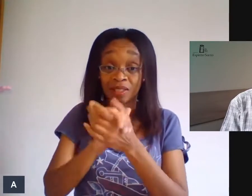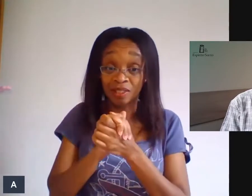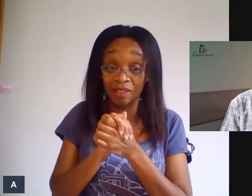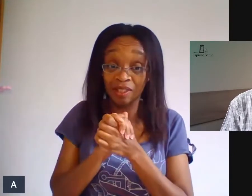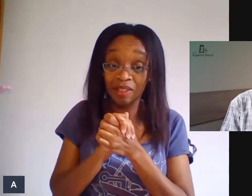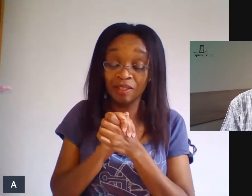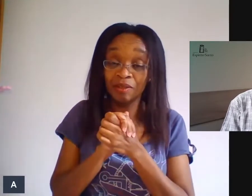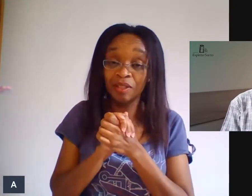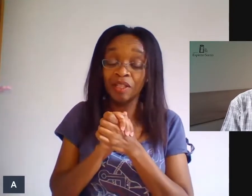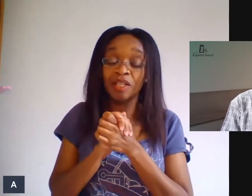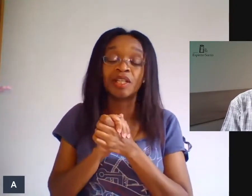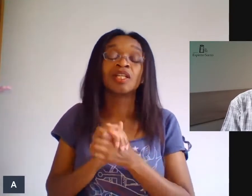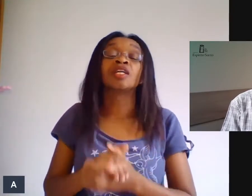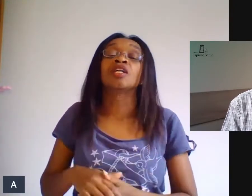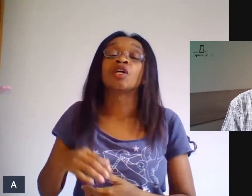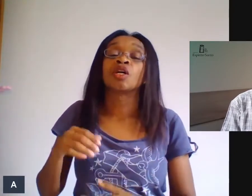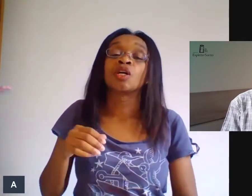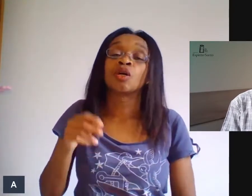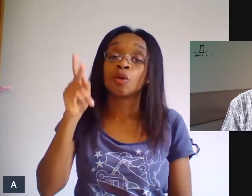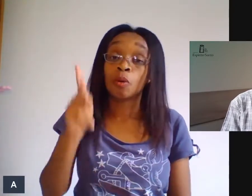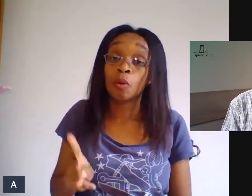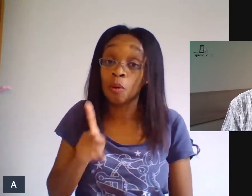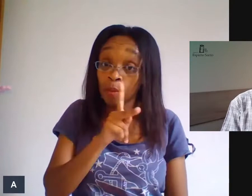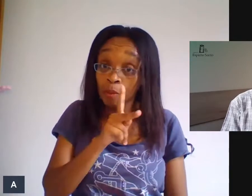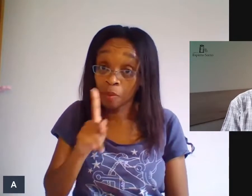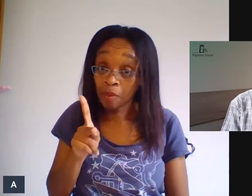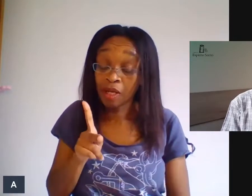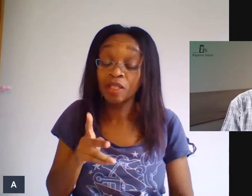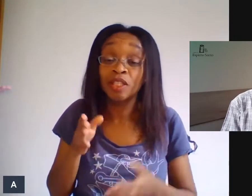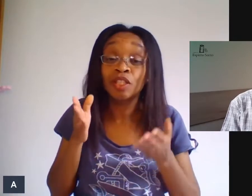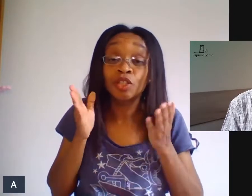uma testemunha qualificada,